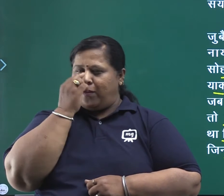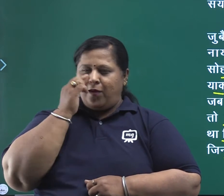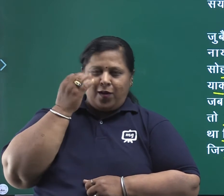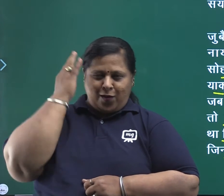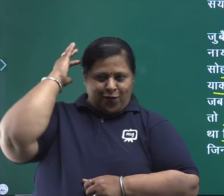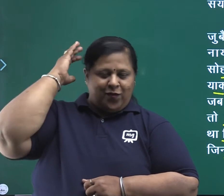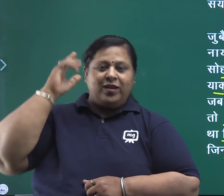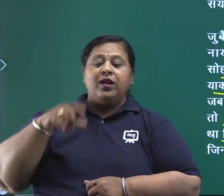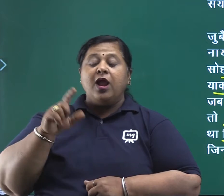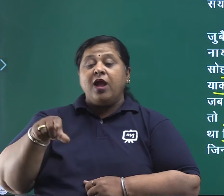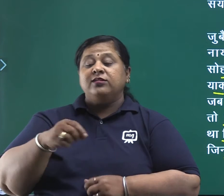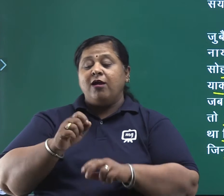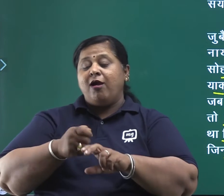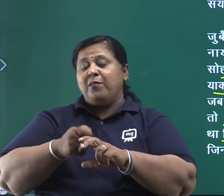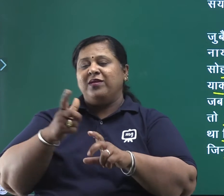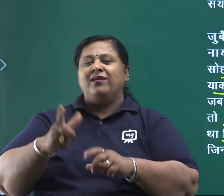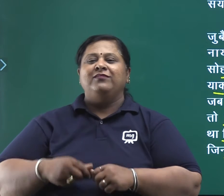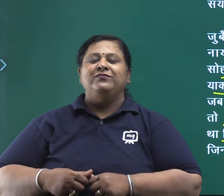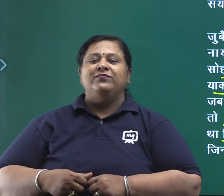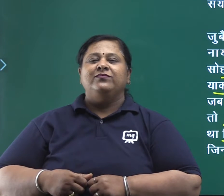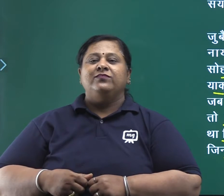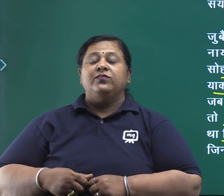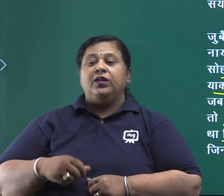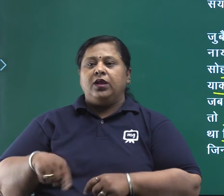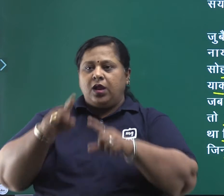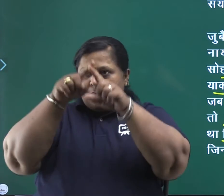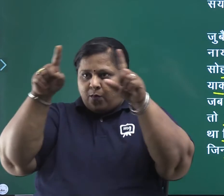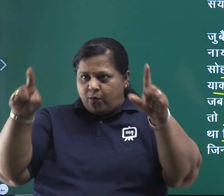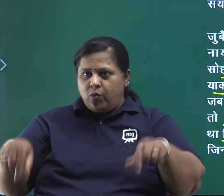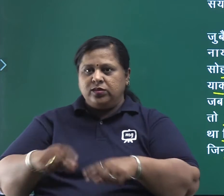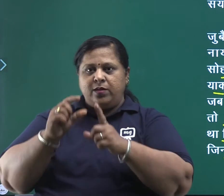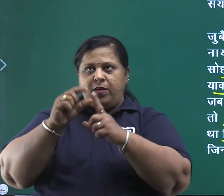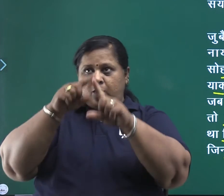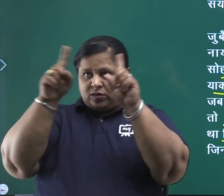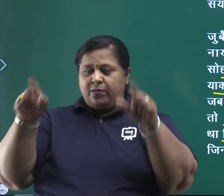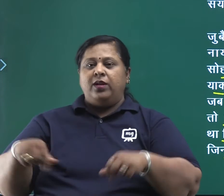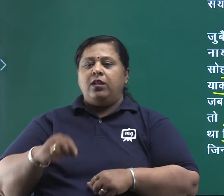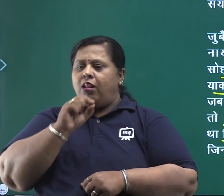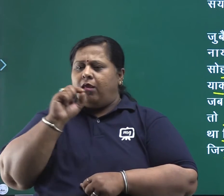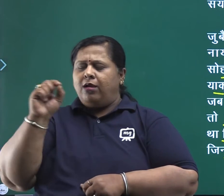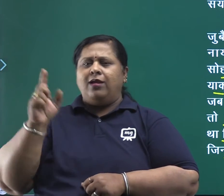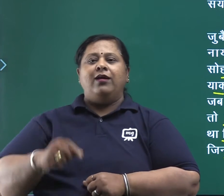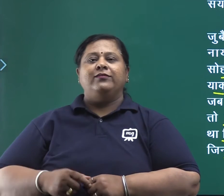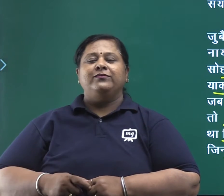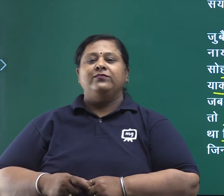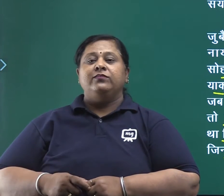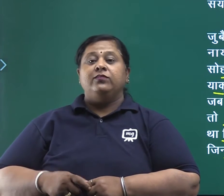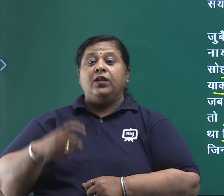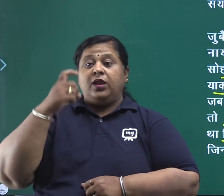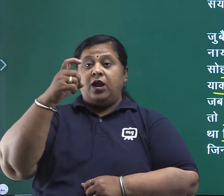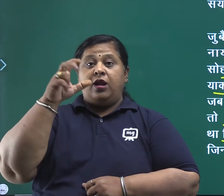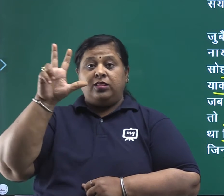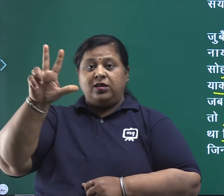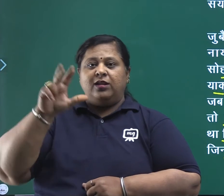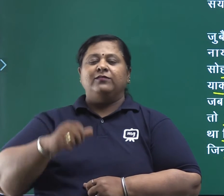ने ऐसा काम किया कि पोस्टर पर लिखा गया कि